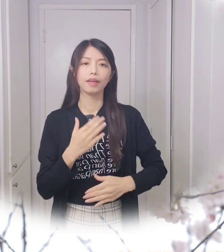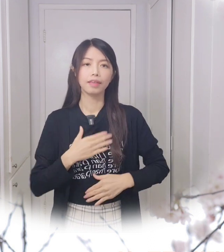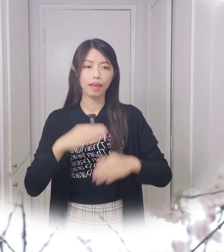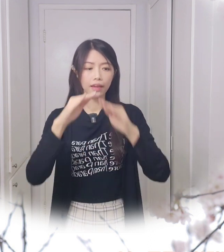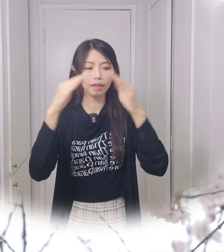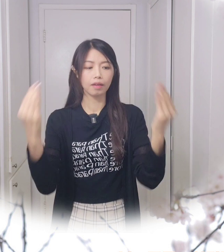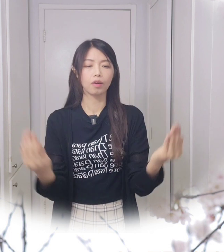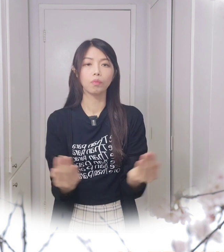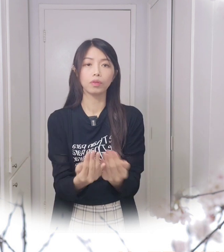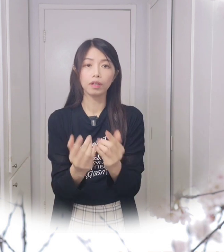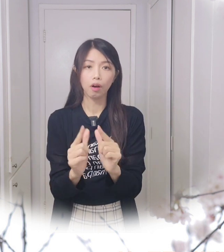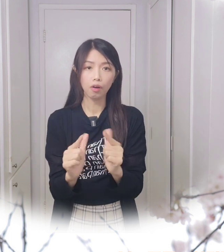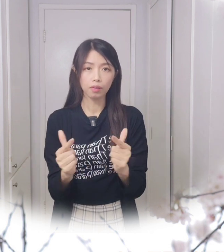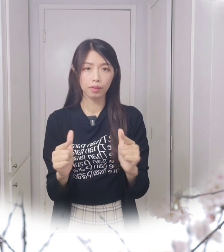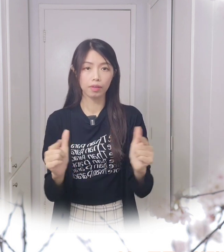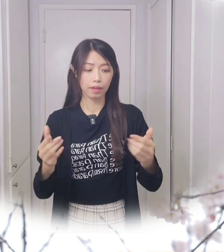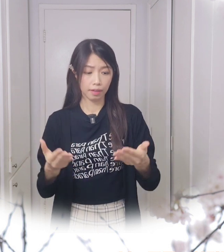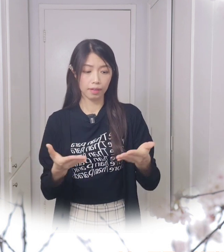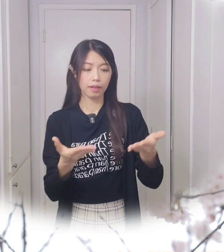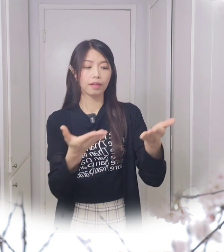내 모든 것